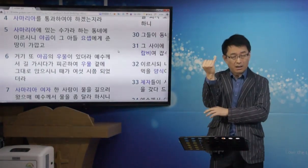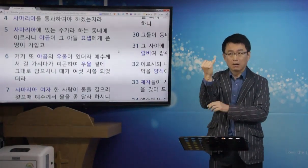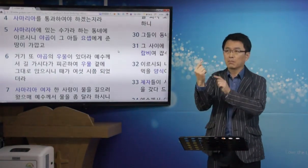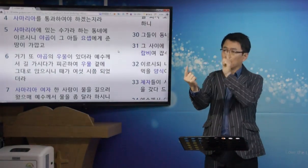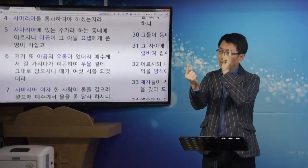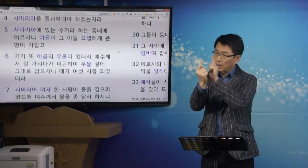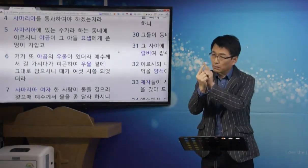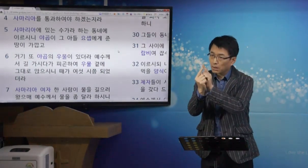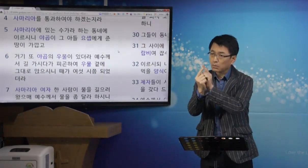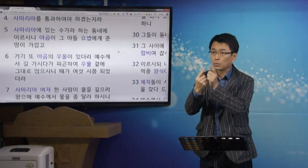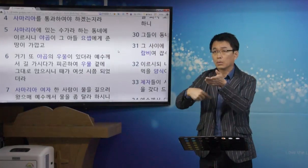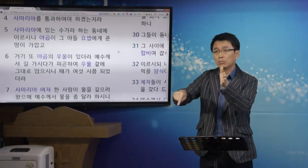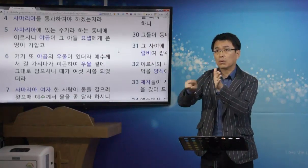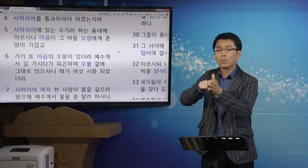이 여인을 만나고자